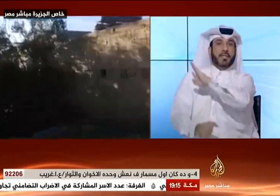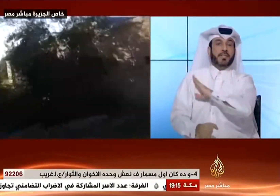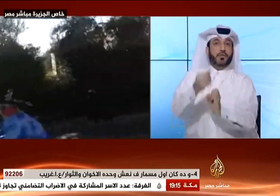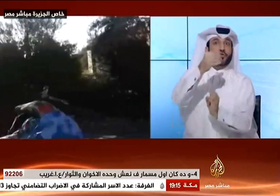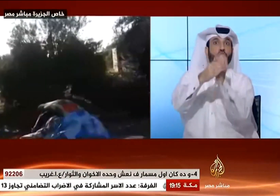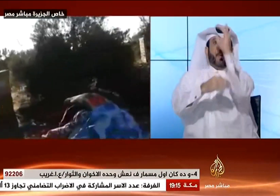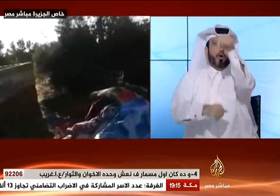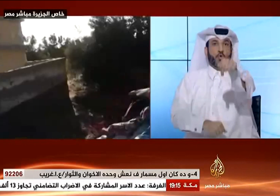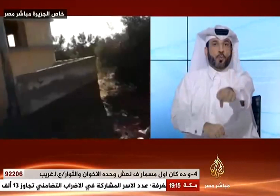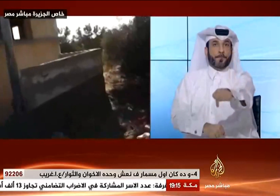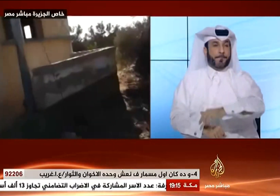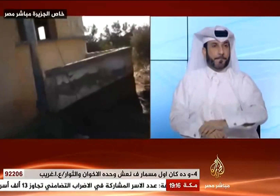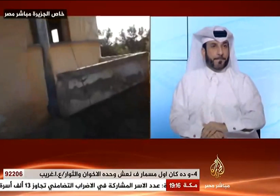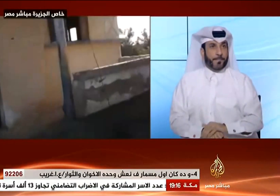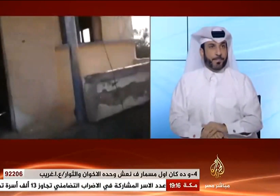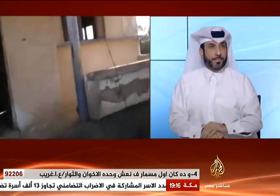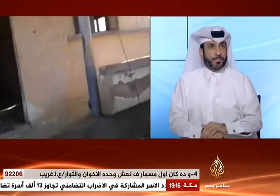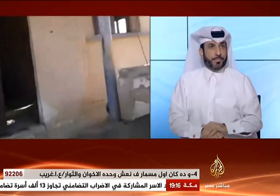صباح اليوم